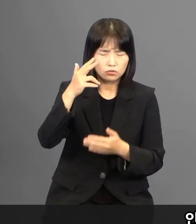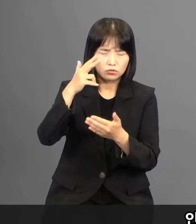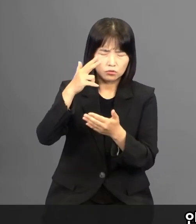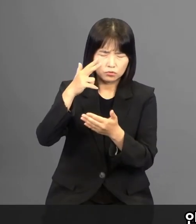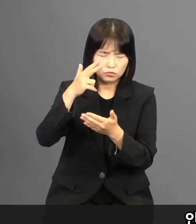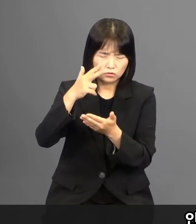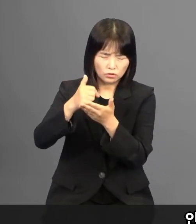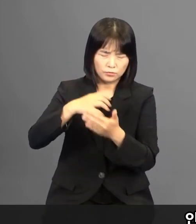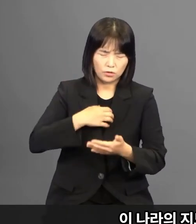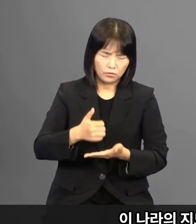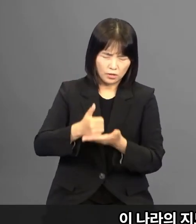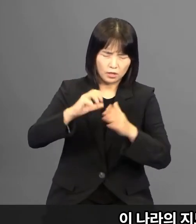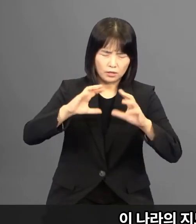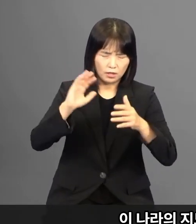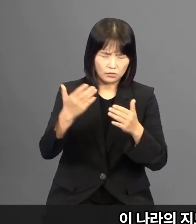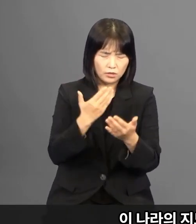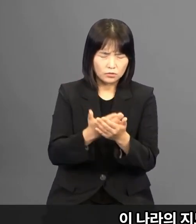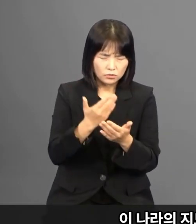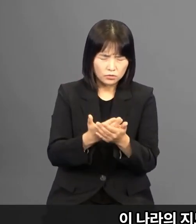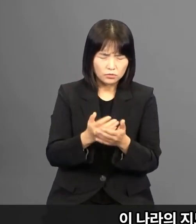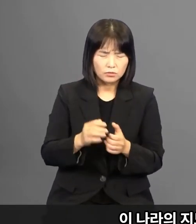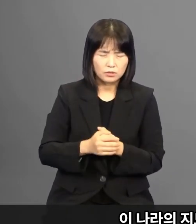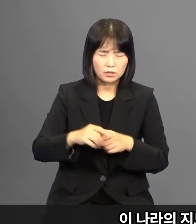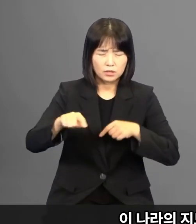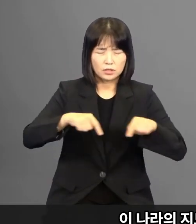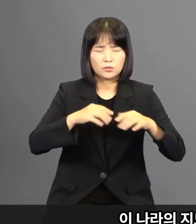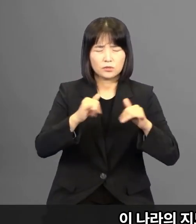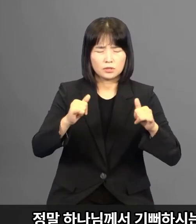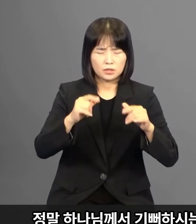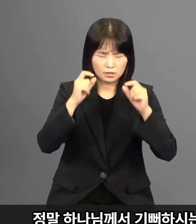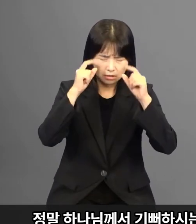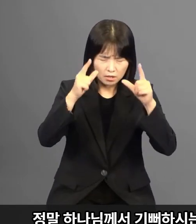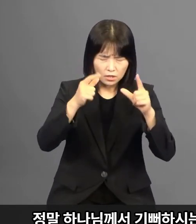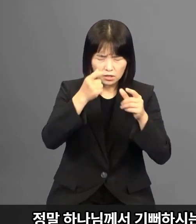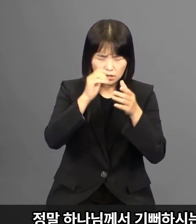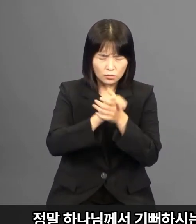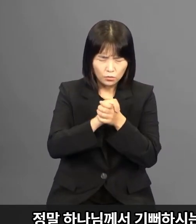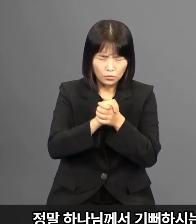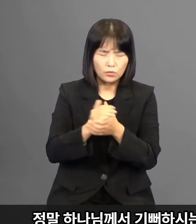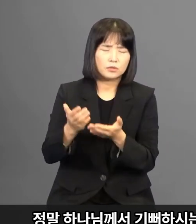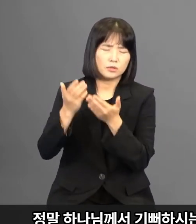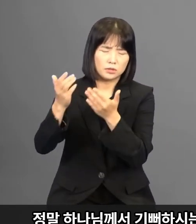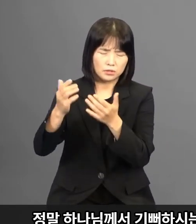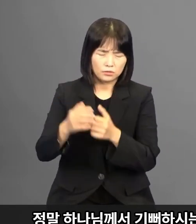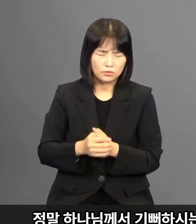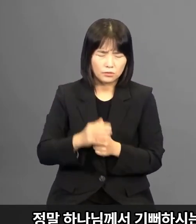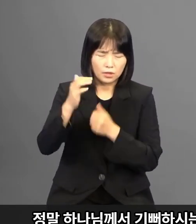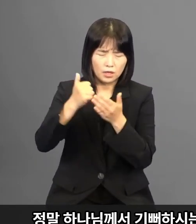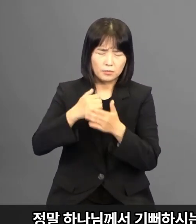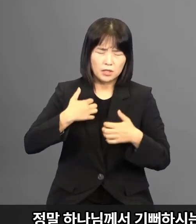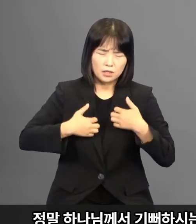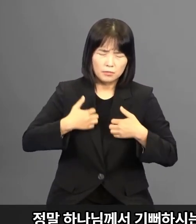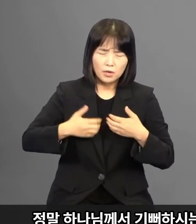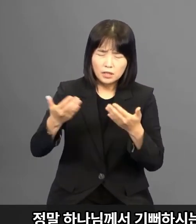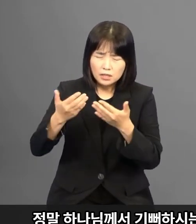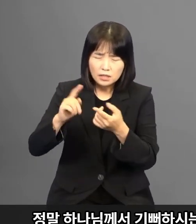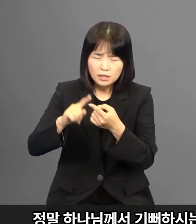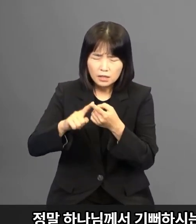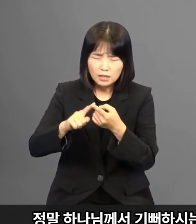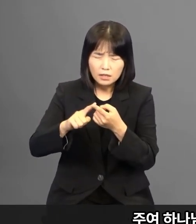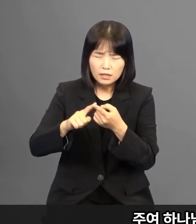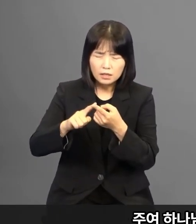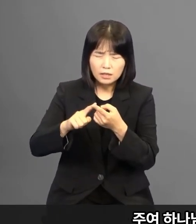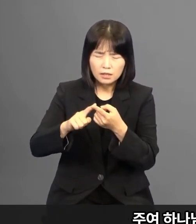있도록 인도하여 주시며 이 나라의 지도자들이 깨어서 기도하며 정말 하나님께서 기뻐하시는 길이 무엇인지를 알게 하여